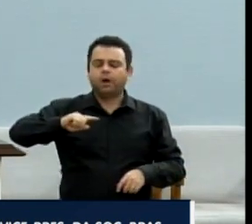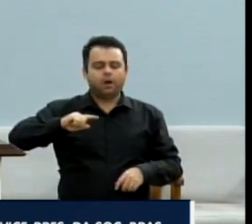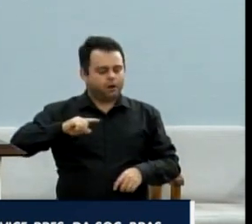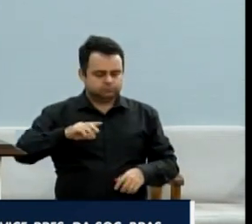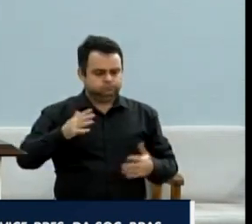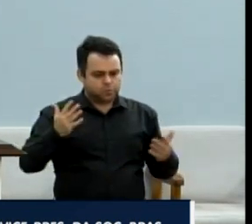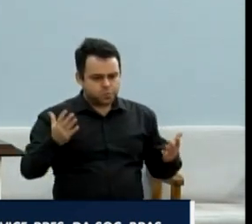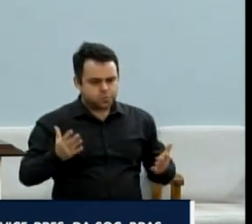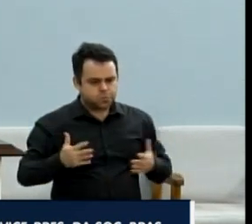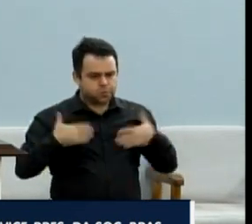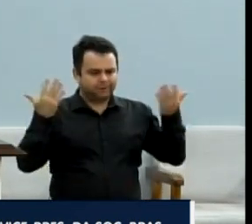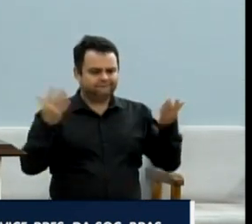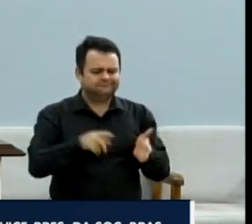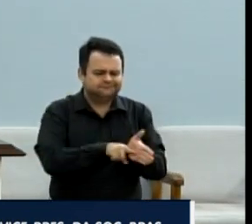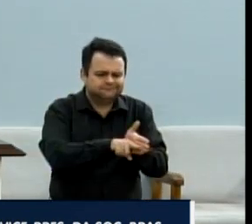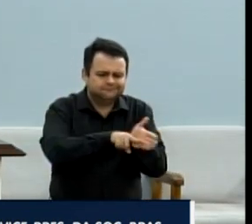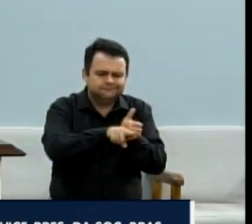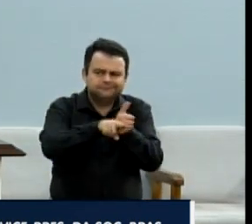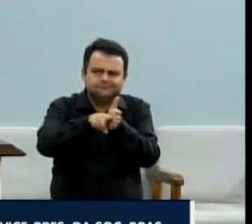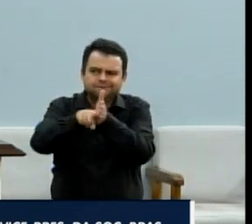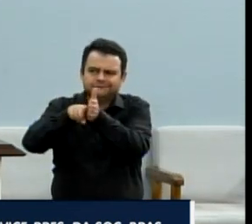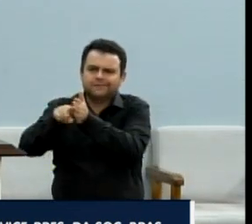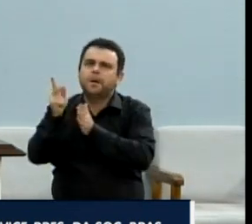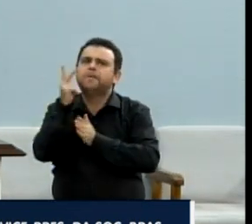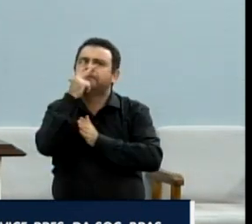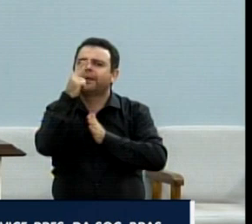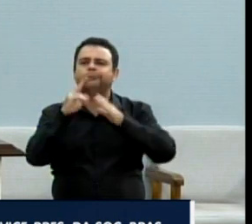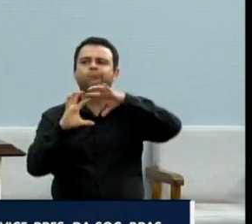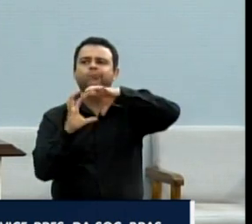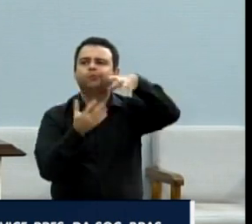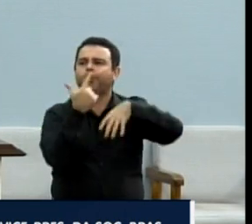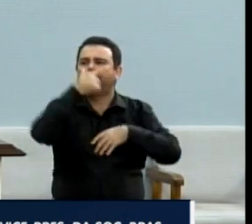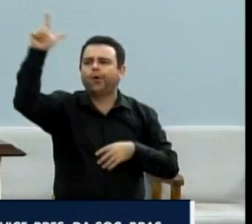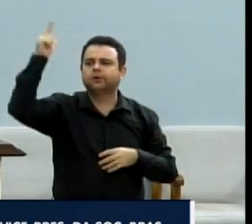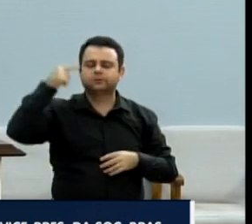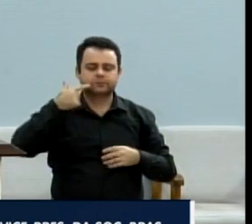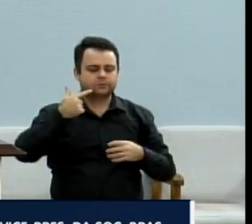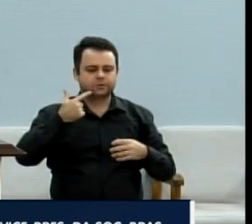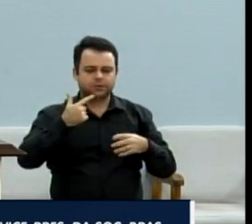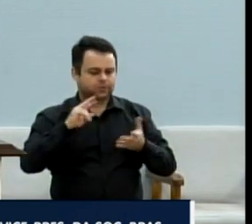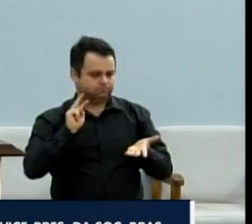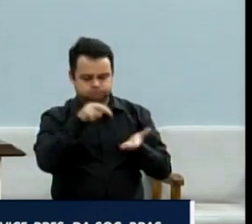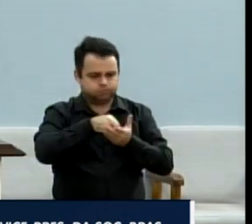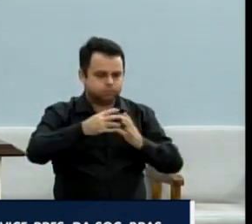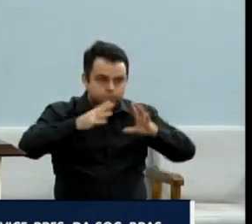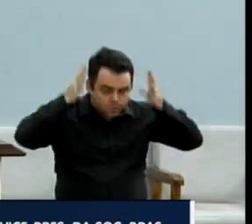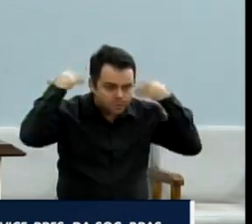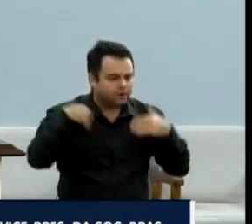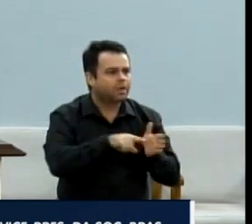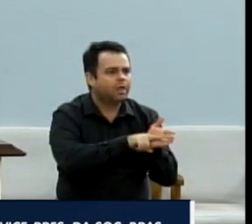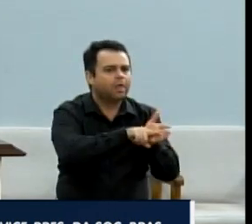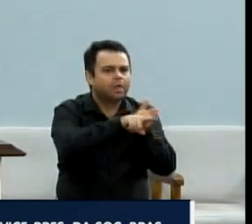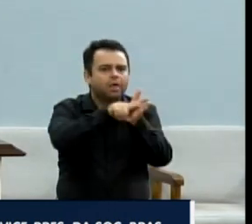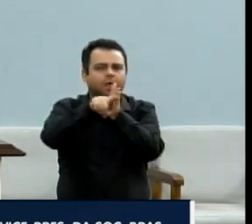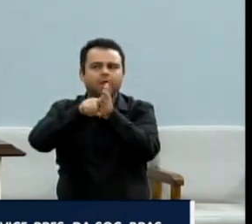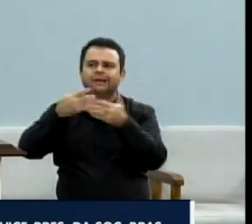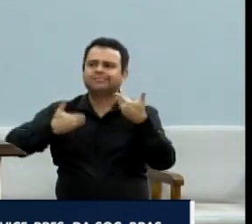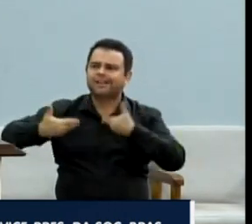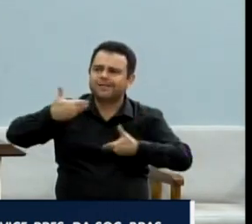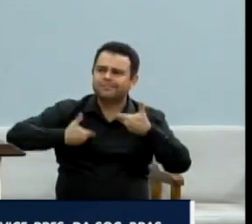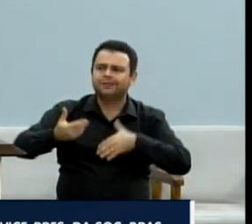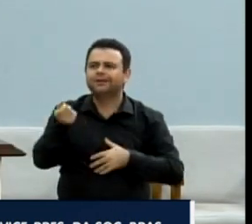mergulhado em um mundo, em um universo totalmente novo do que é o diabetes, o tratamento, os seus